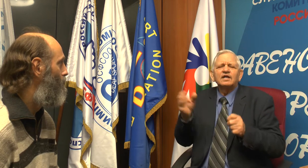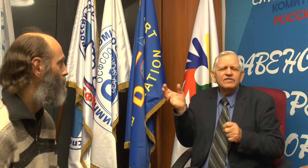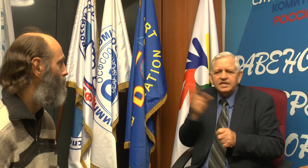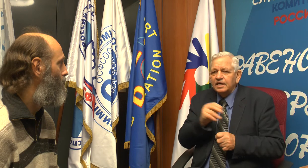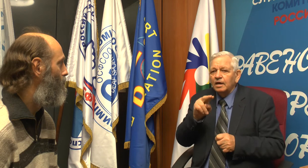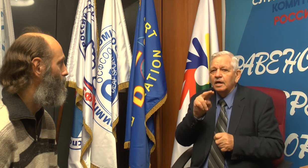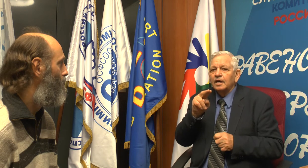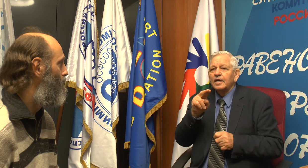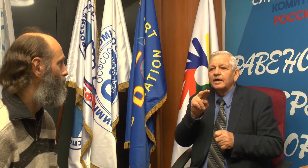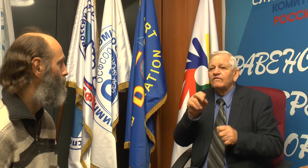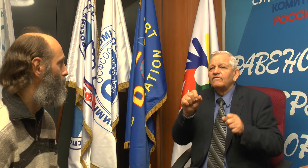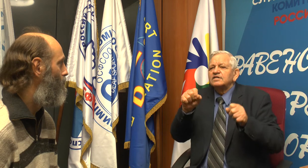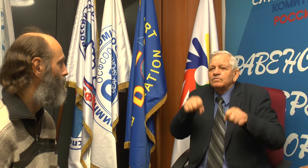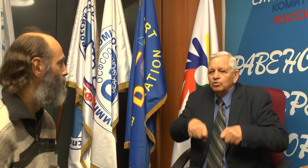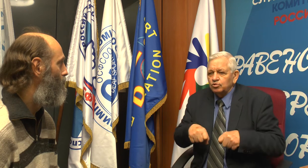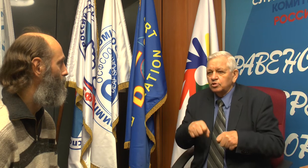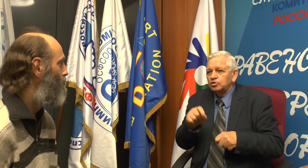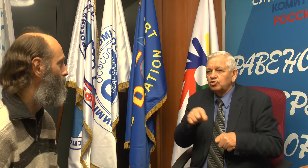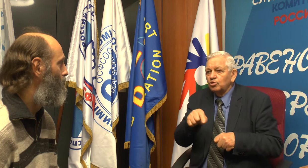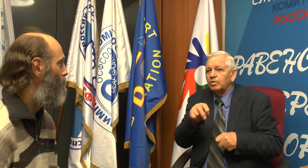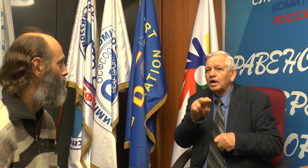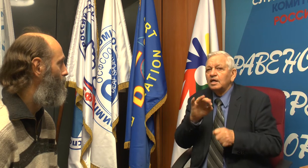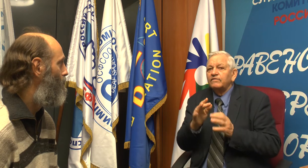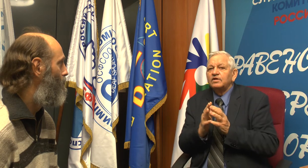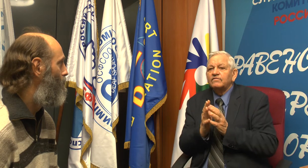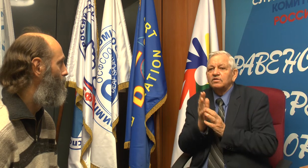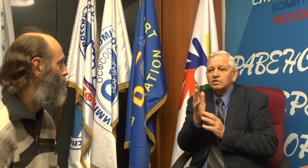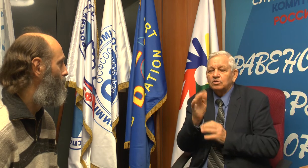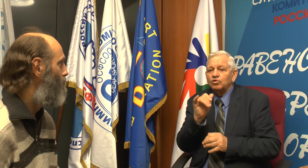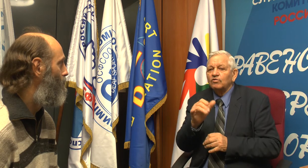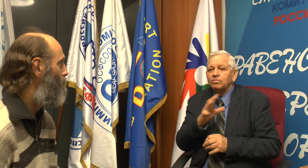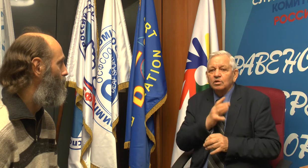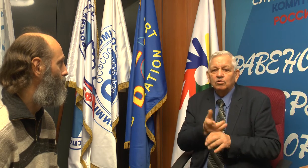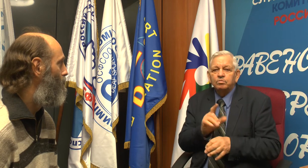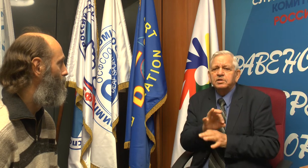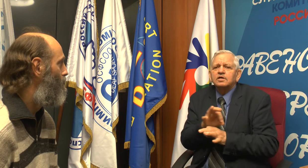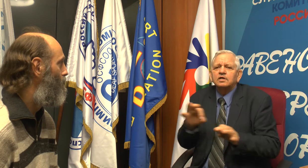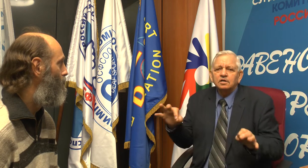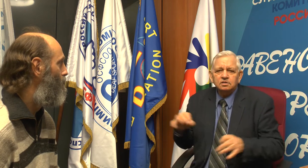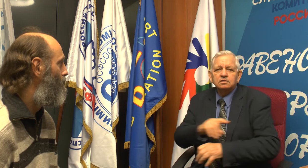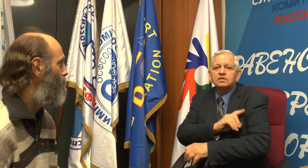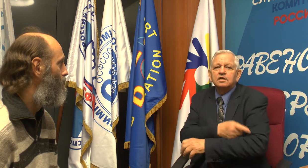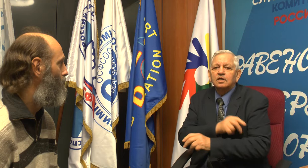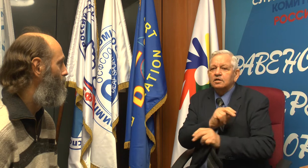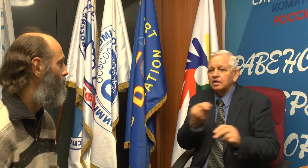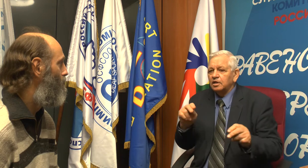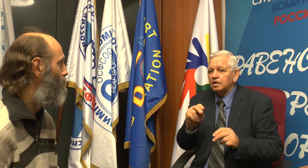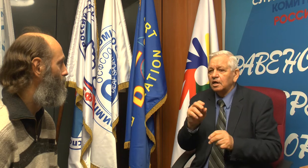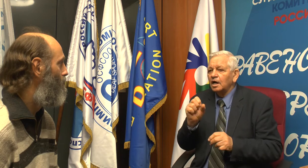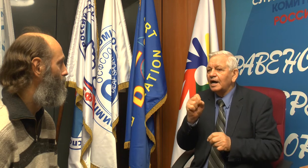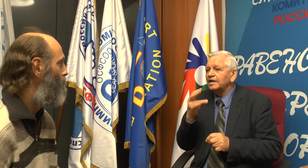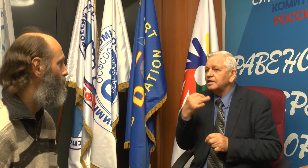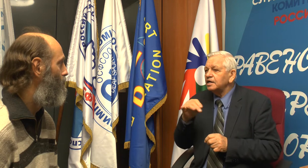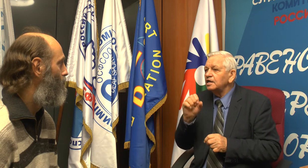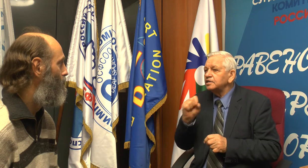создавали все возможности, чтобы Алифер вырос. У него был прекрасный сильный тренер Андрей